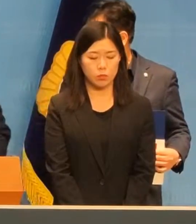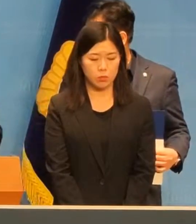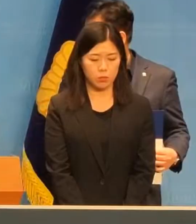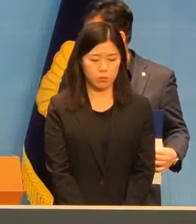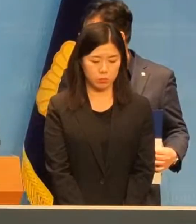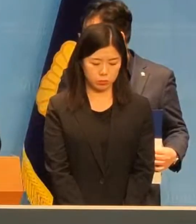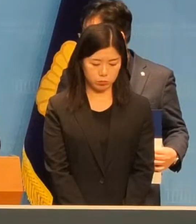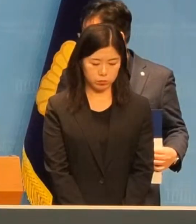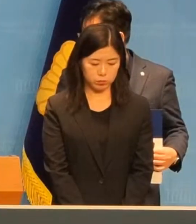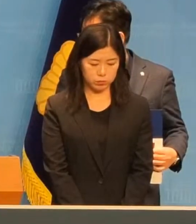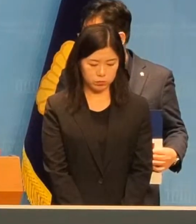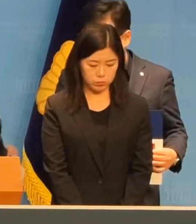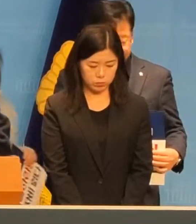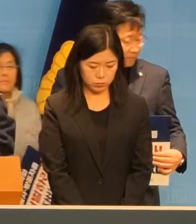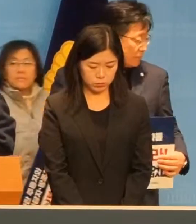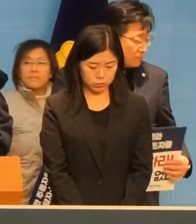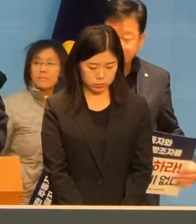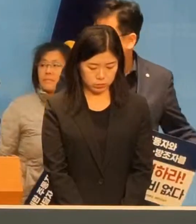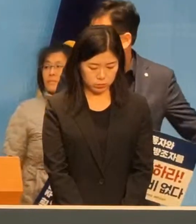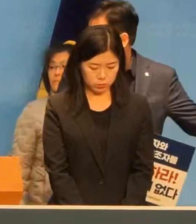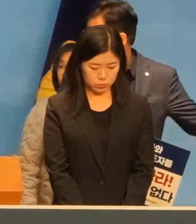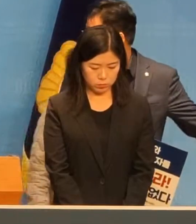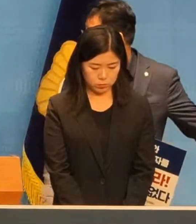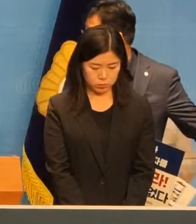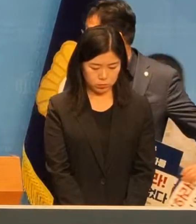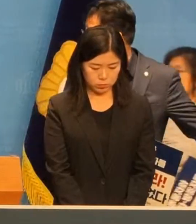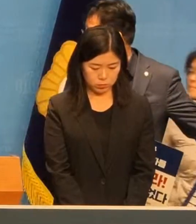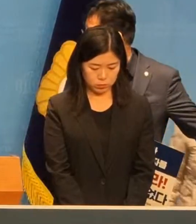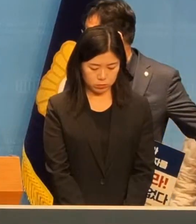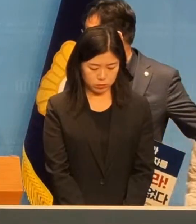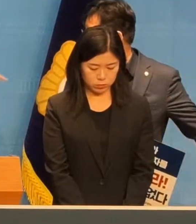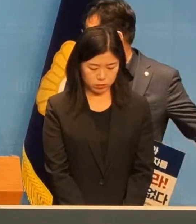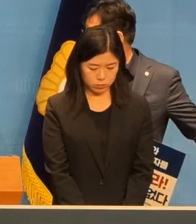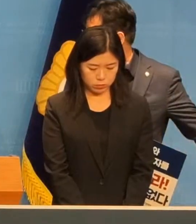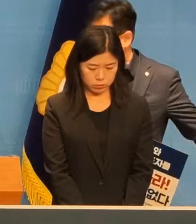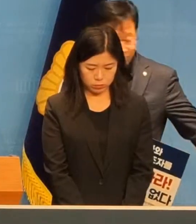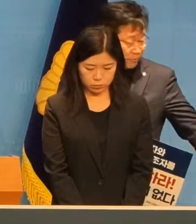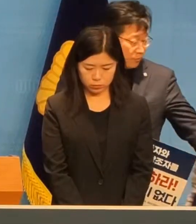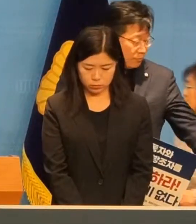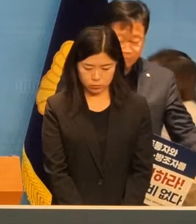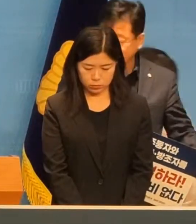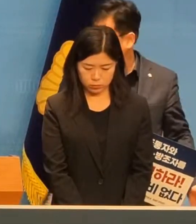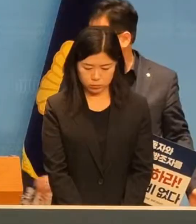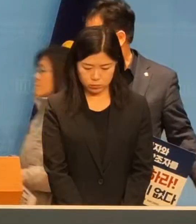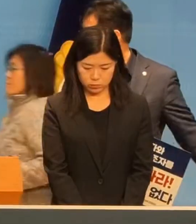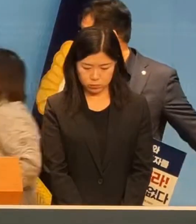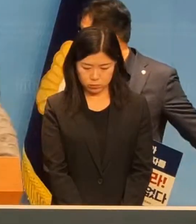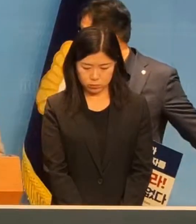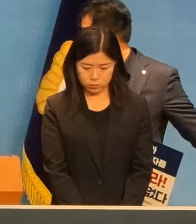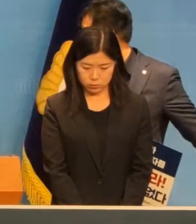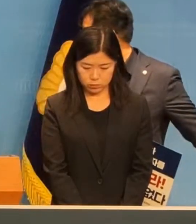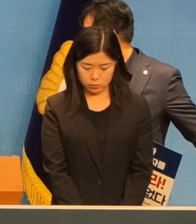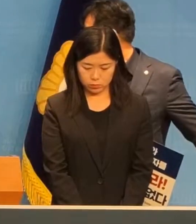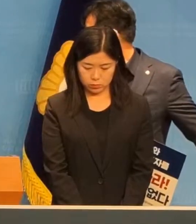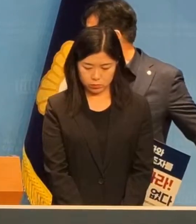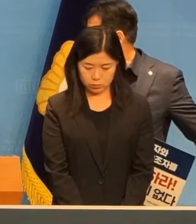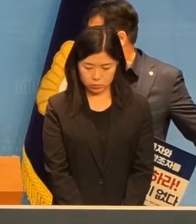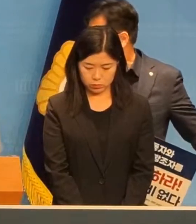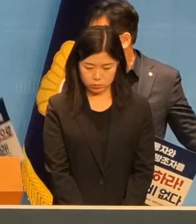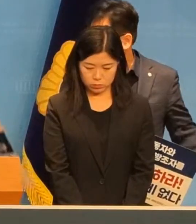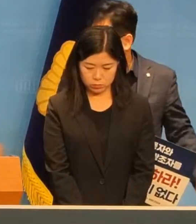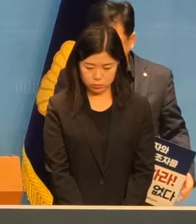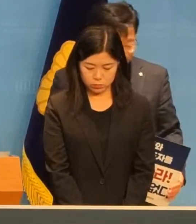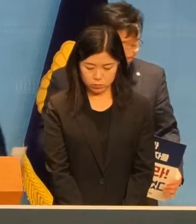김명민님 옆에 이쪽으로. 자, 미동님 저 끝으로. 아, 주비님 이쪽 끝으로. 이쪽도 균형이 맞아요. 네, 저쪽